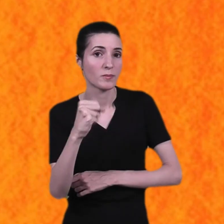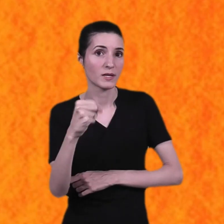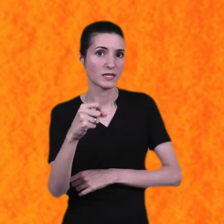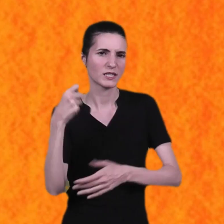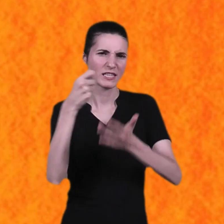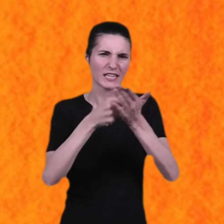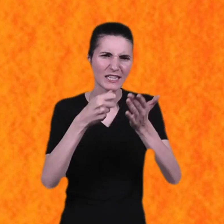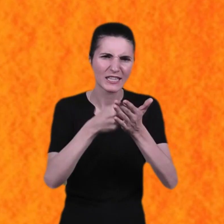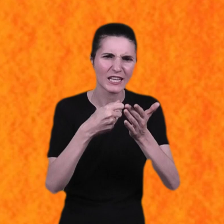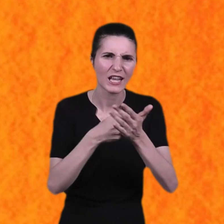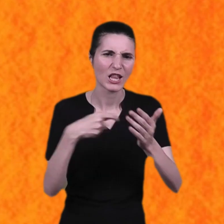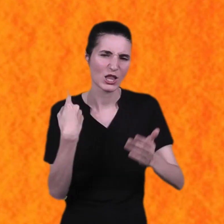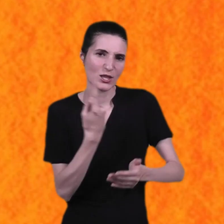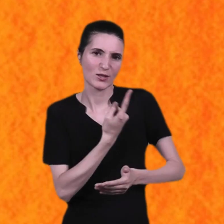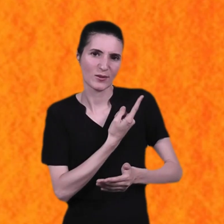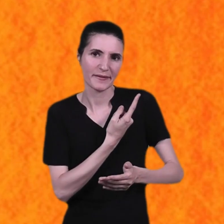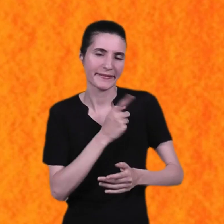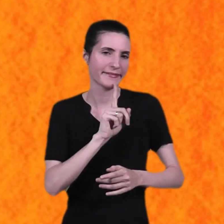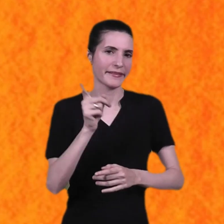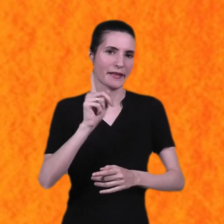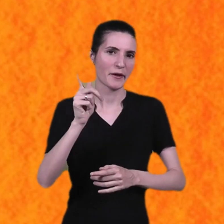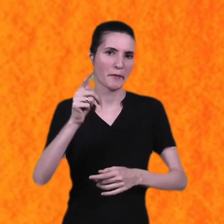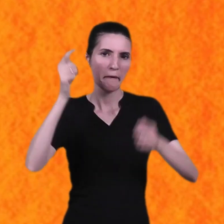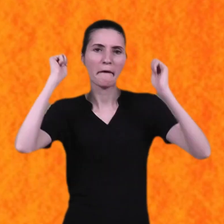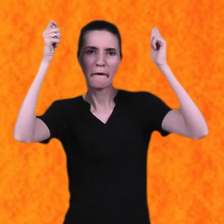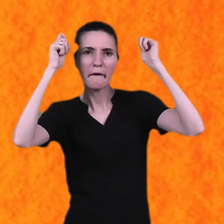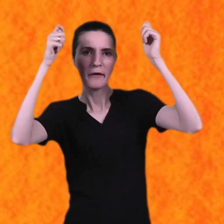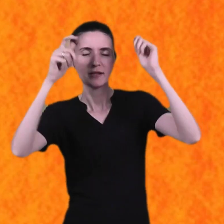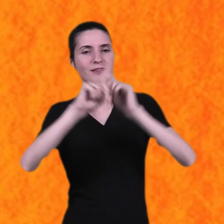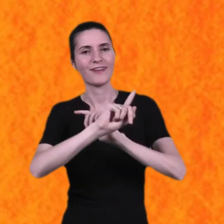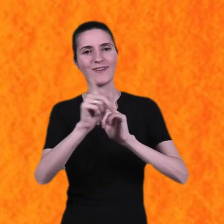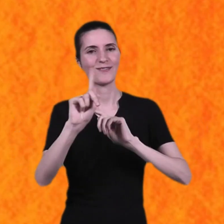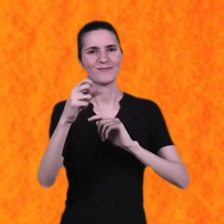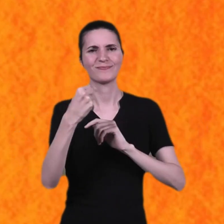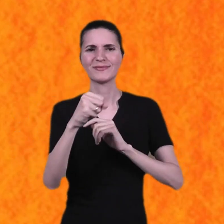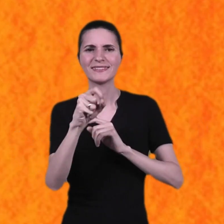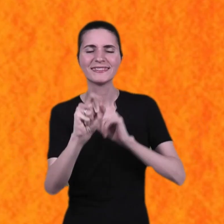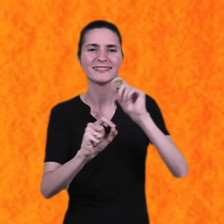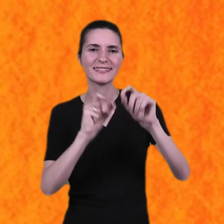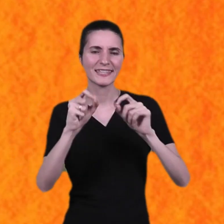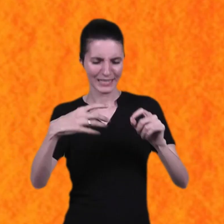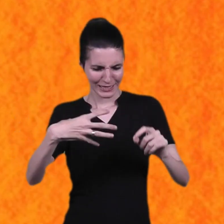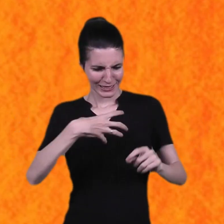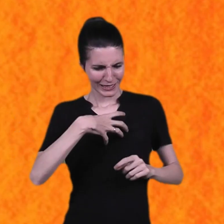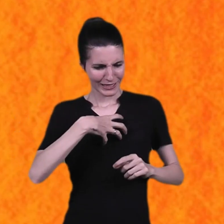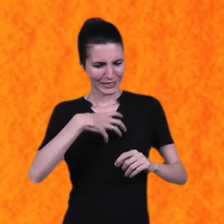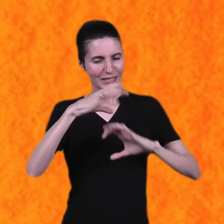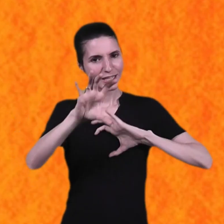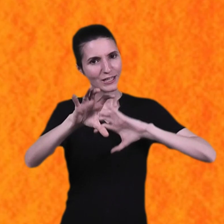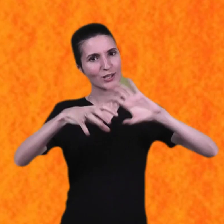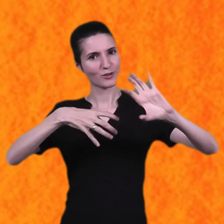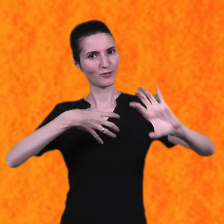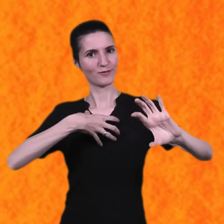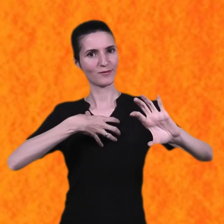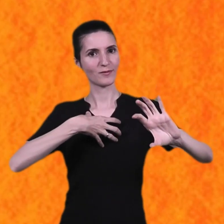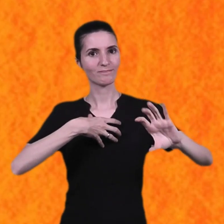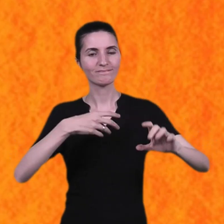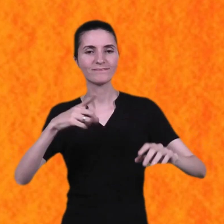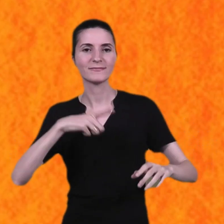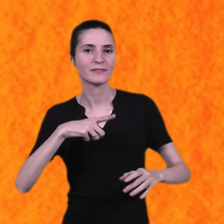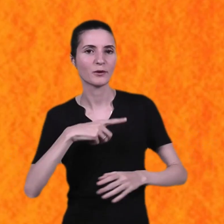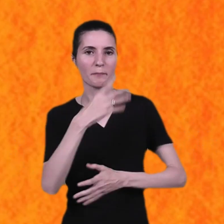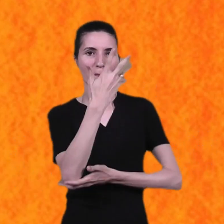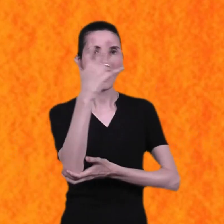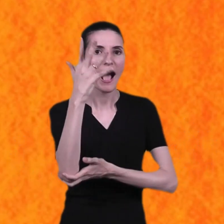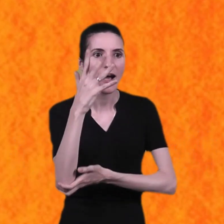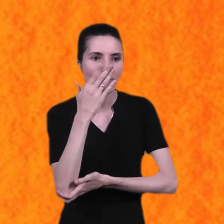enfim, criando situações, E o que de verdade é preciso. Tem um